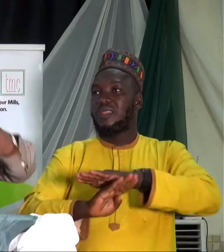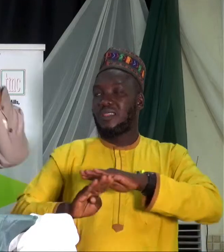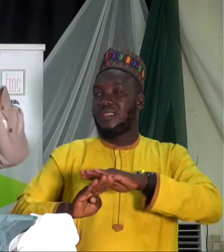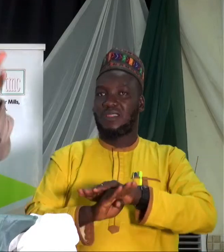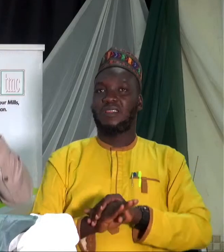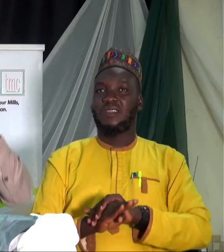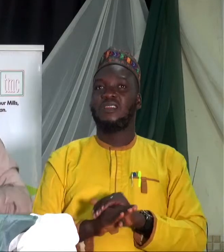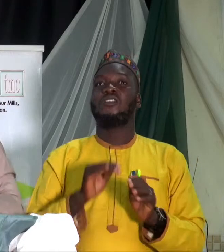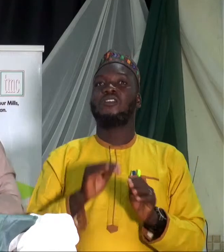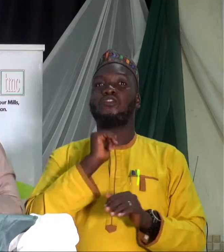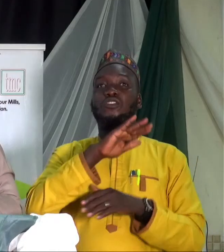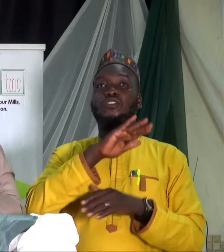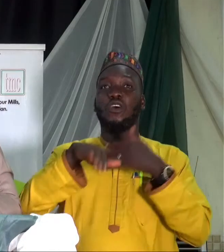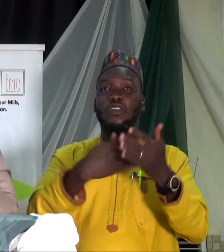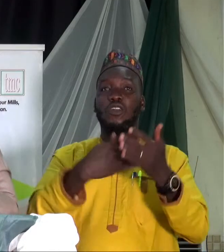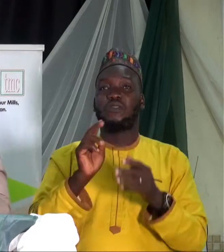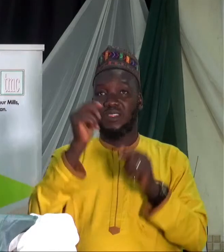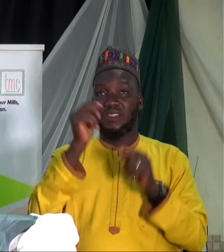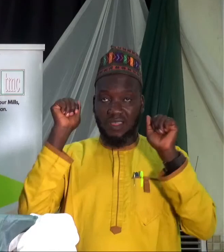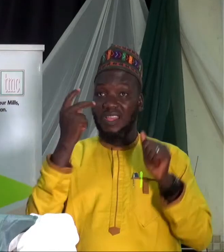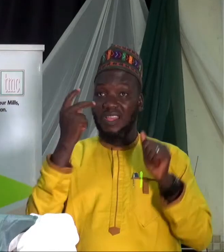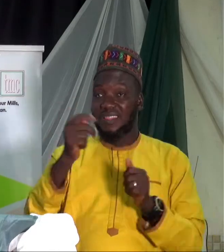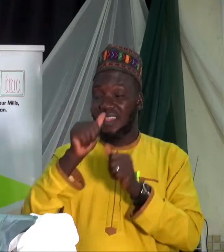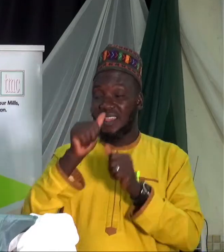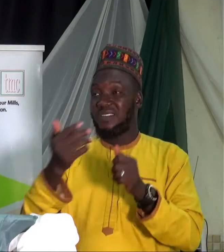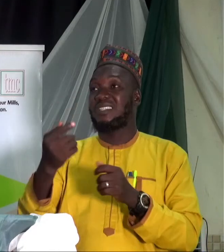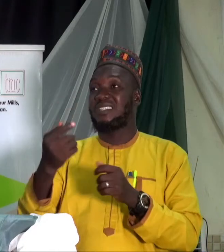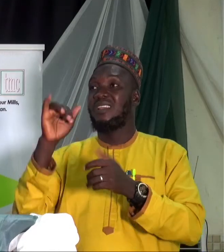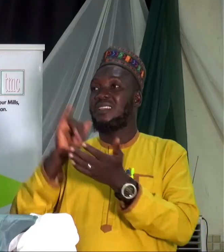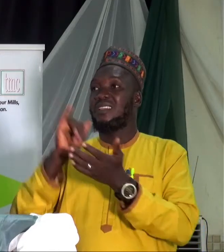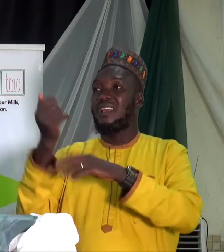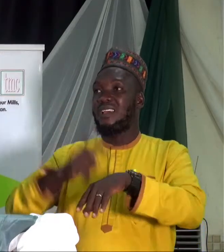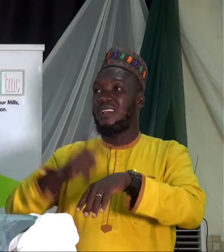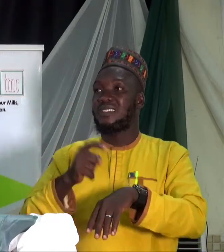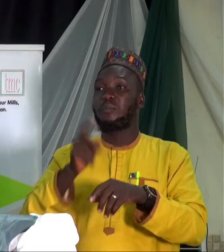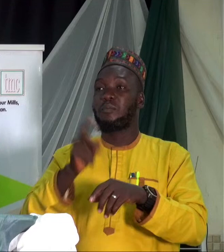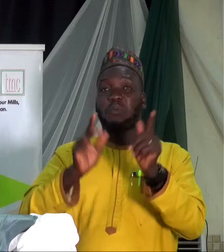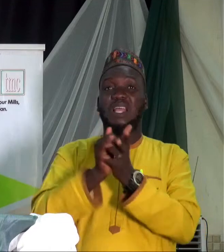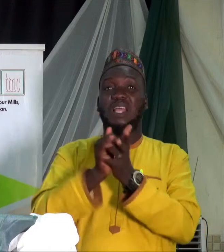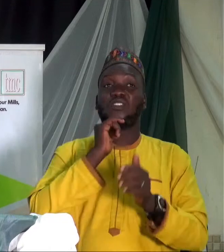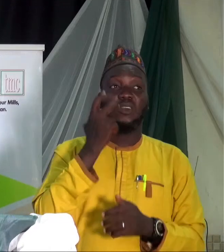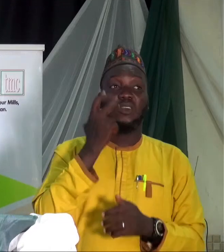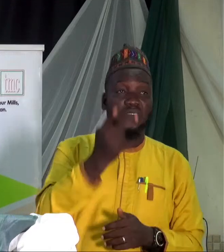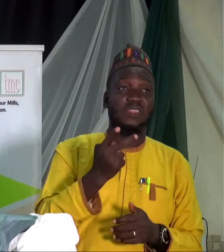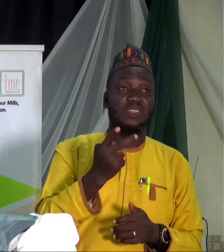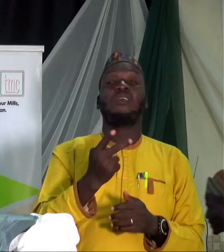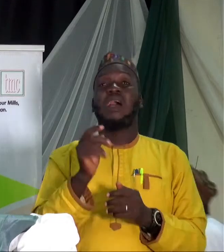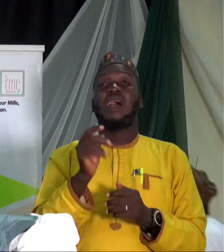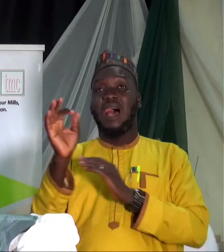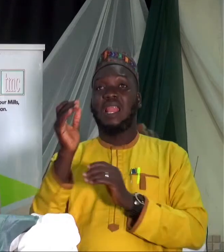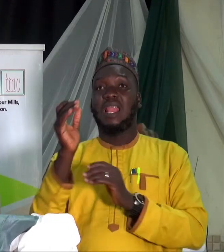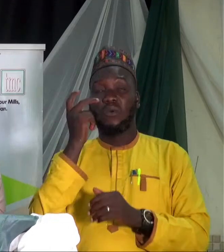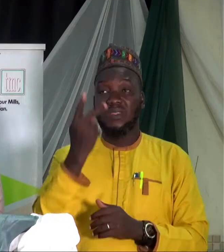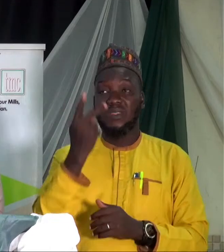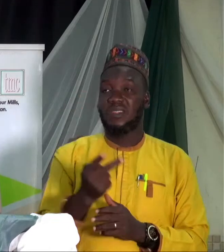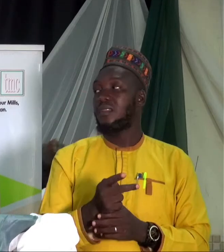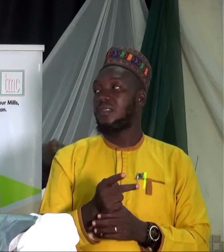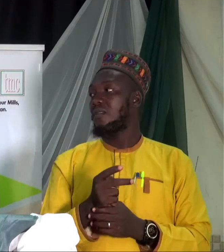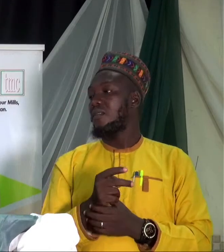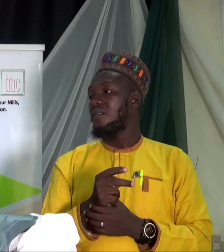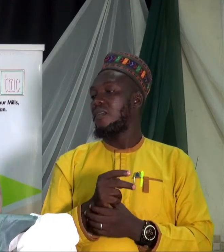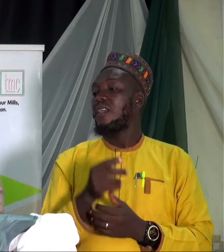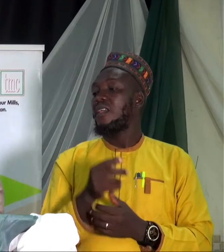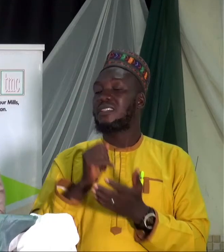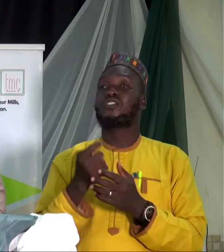láàrin nǹkan lẹ́ẹ̀kan náà àwọn tí ò tí ì rí ọlọ́run ó pin tiwọn náà ni àmọ́ I'm still saying it pé ó di dandan